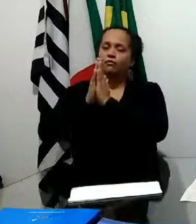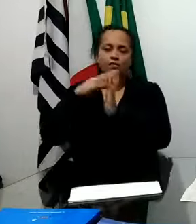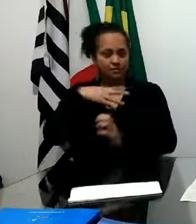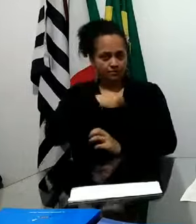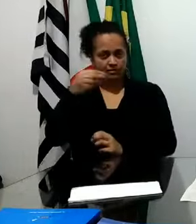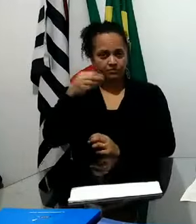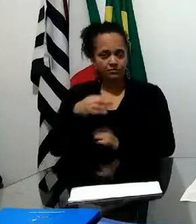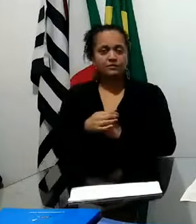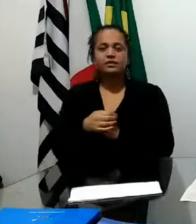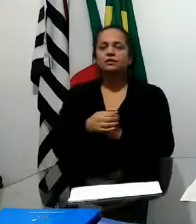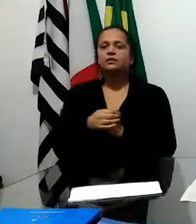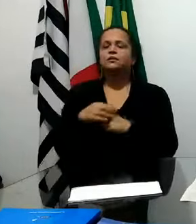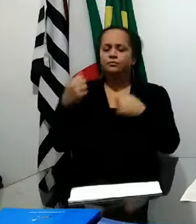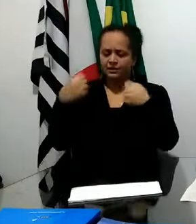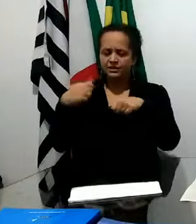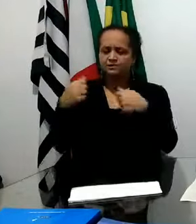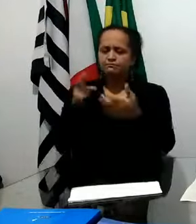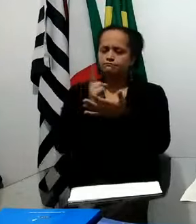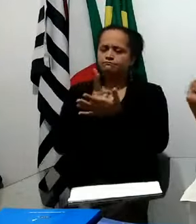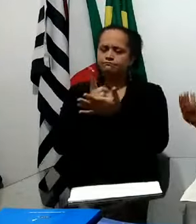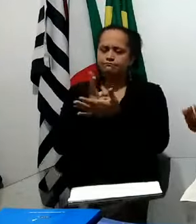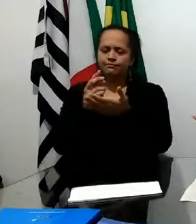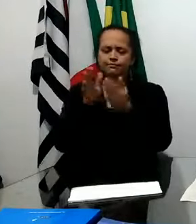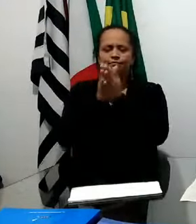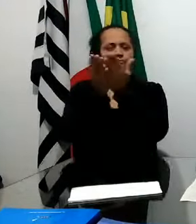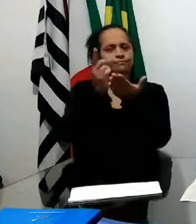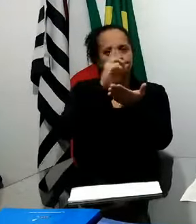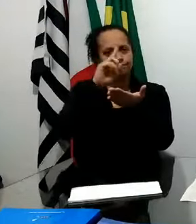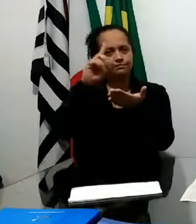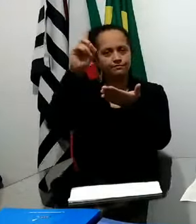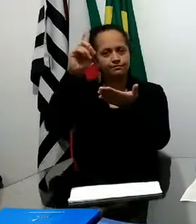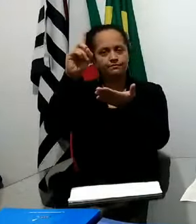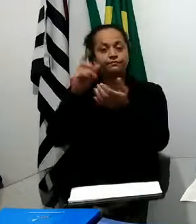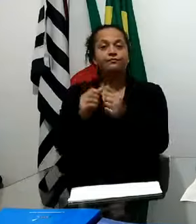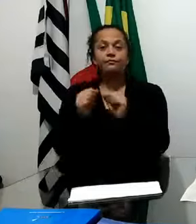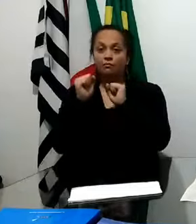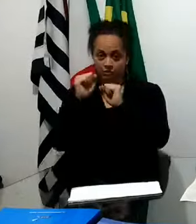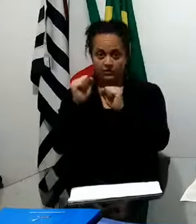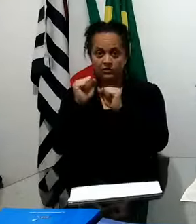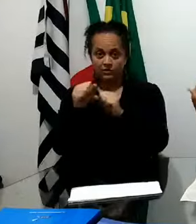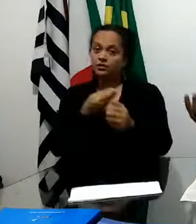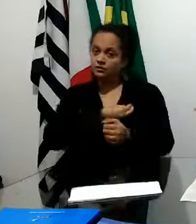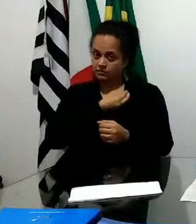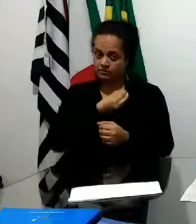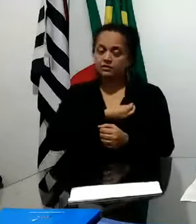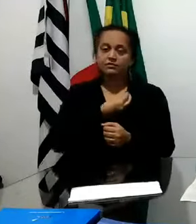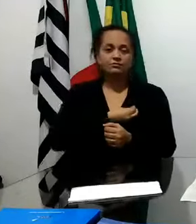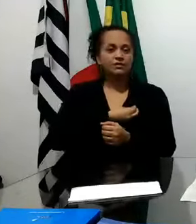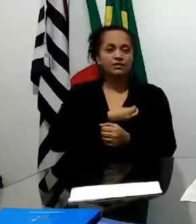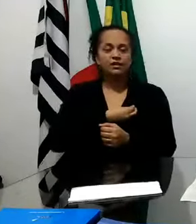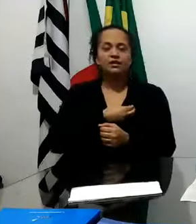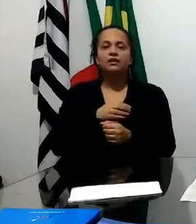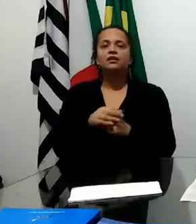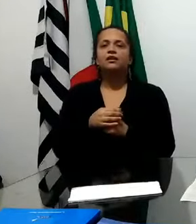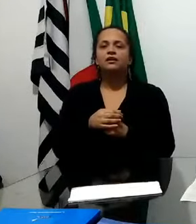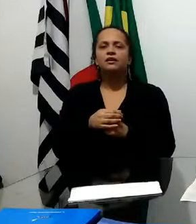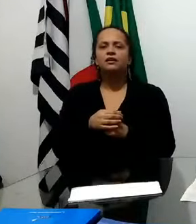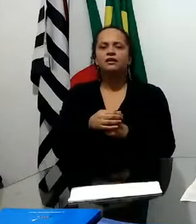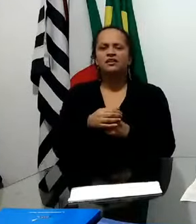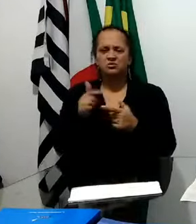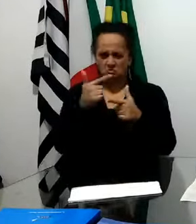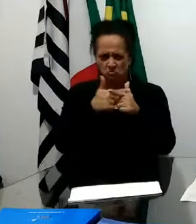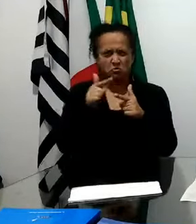palavra. É possível viver mesmo mediante as adversidades, mesmo há momentos difíceis,